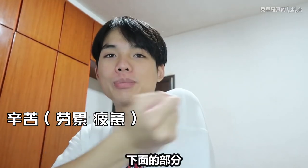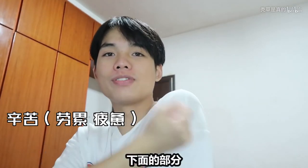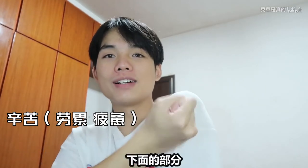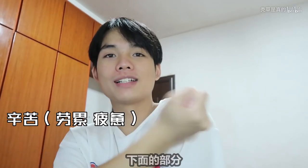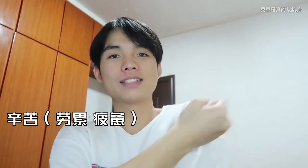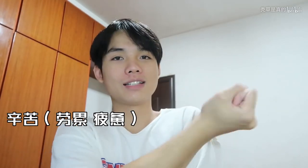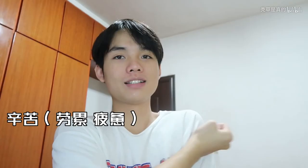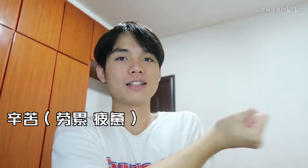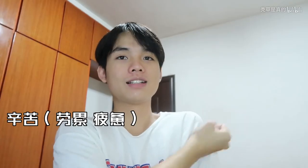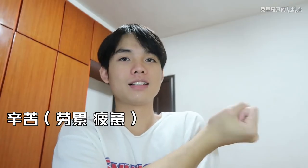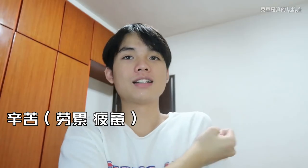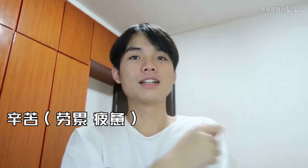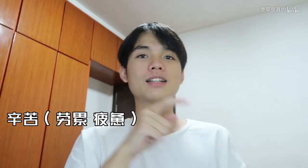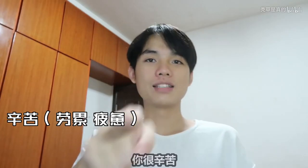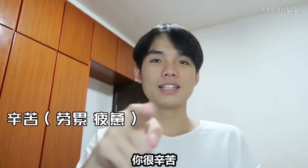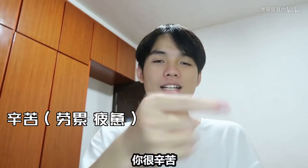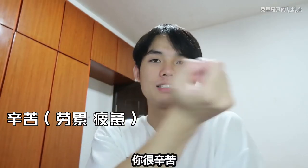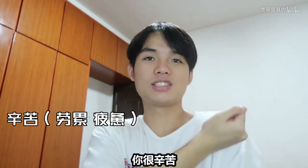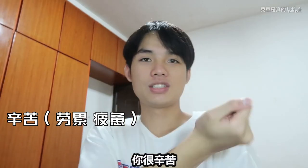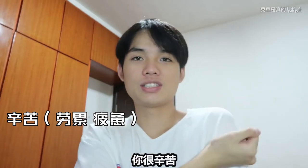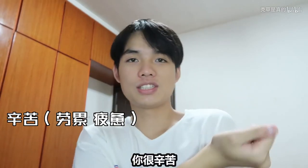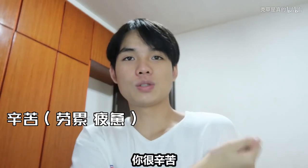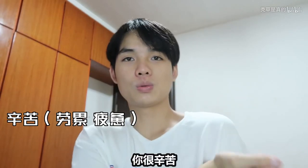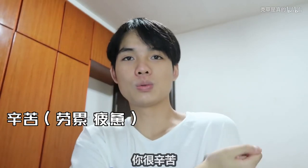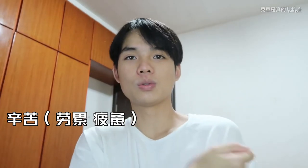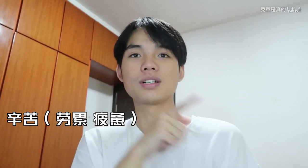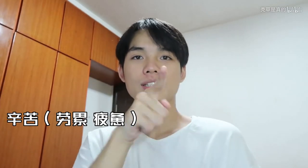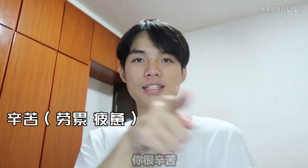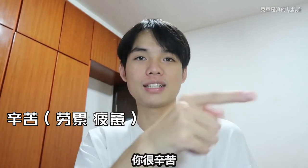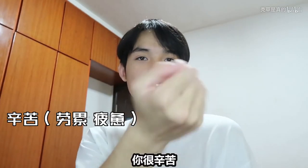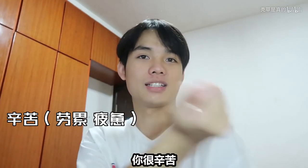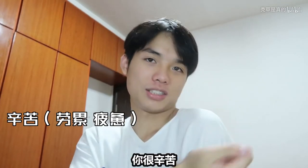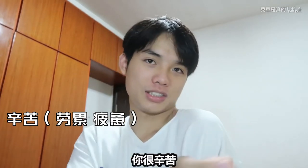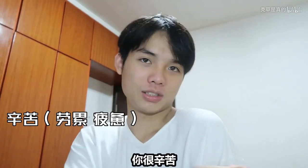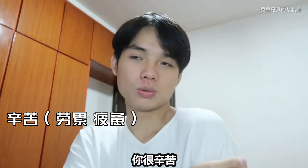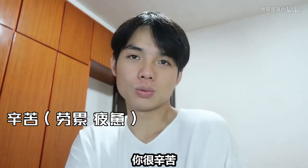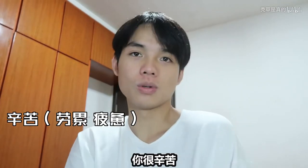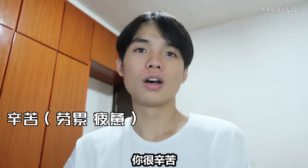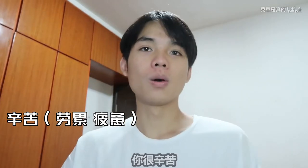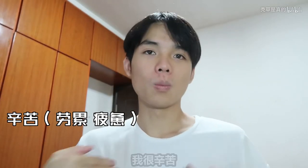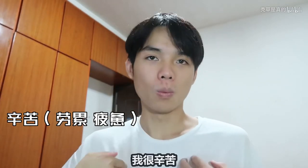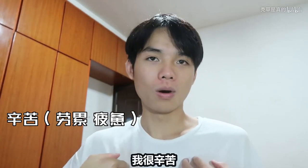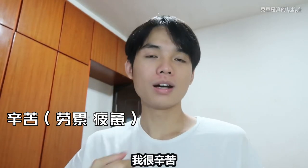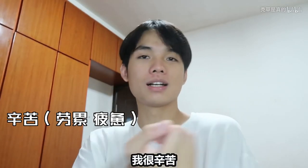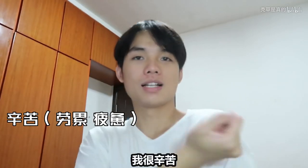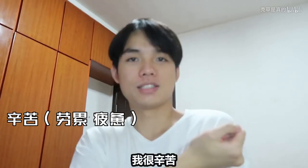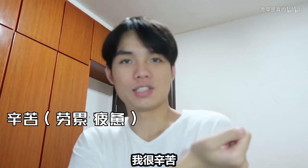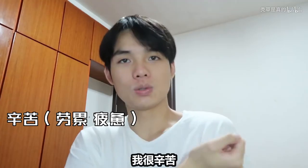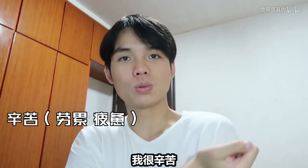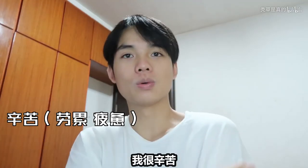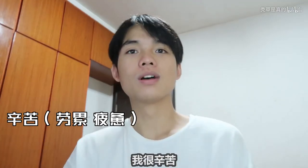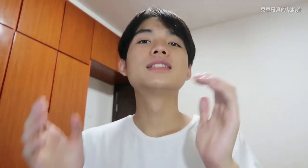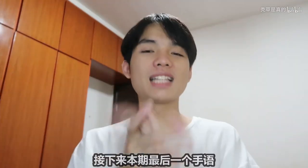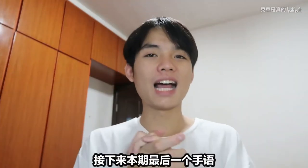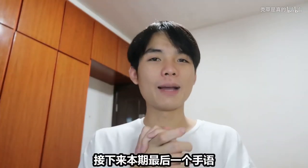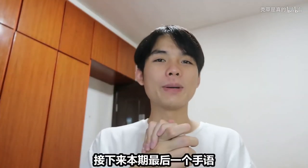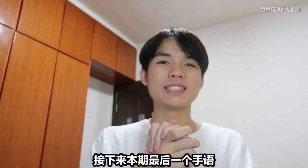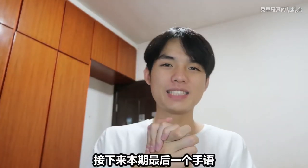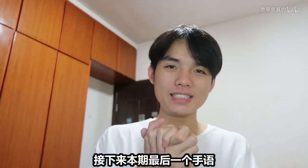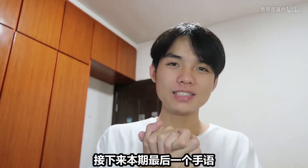分，你很辛苦。你很辛苦，我很辛苦。接下来本期